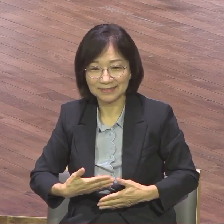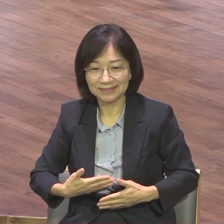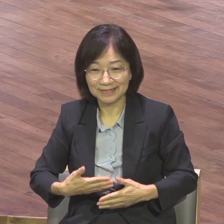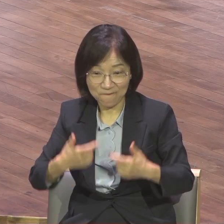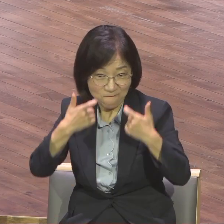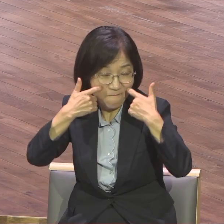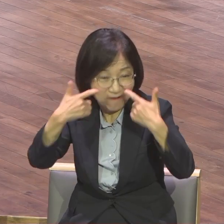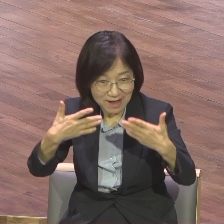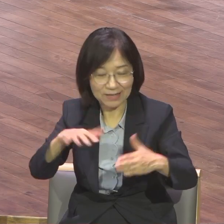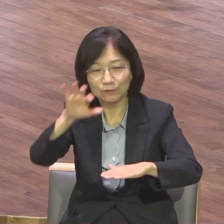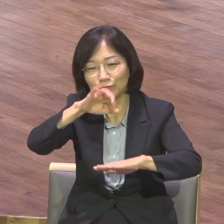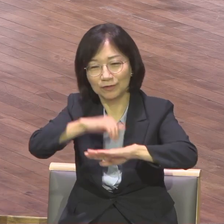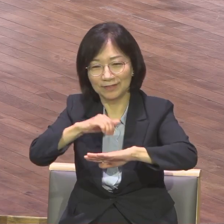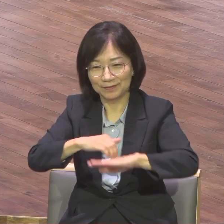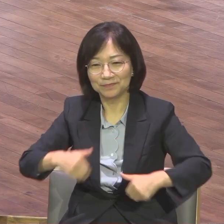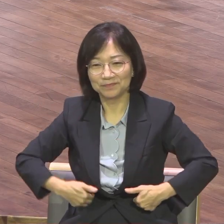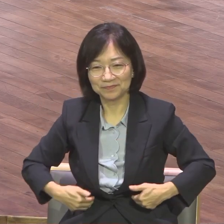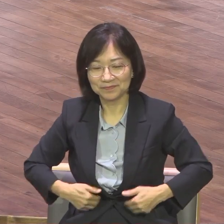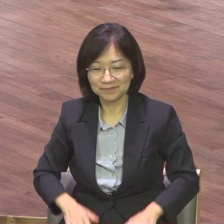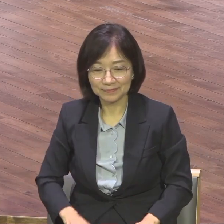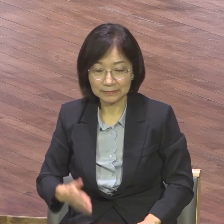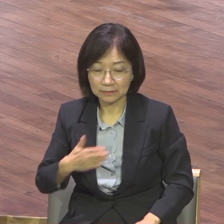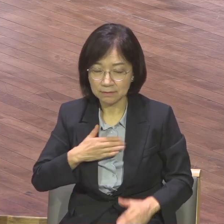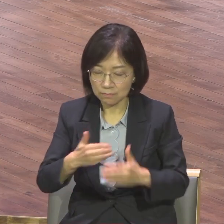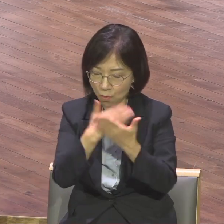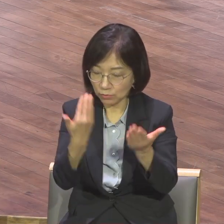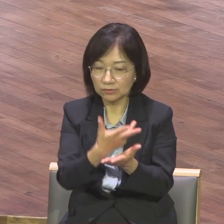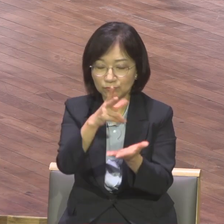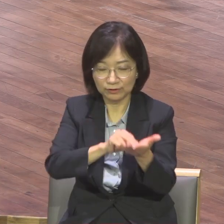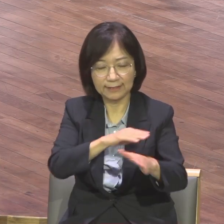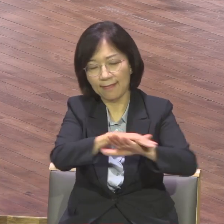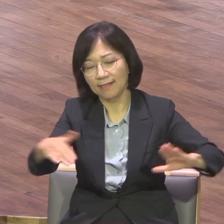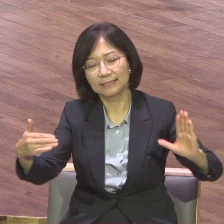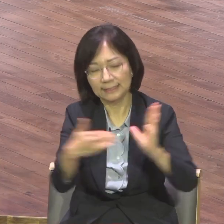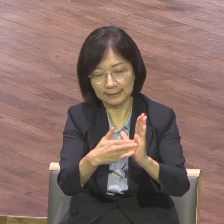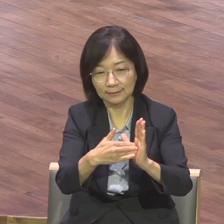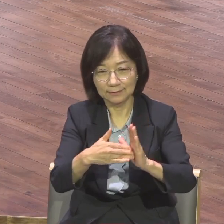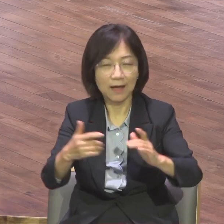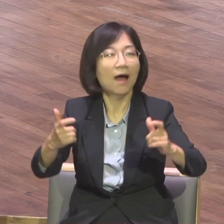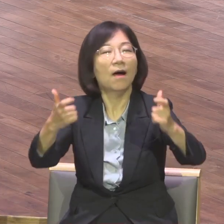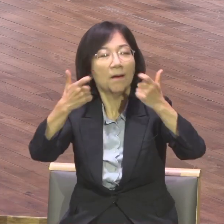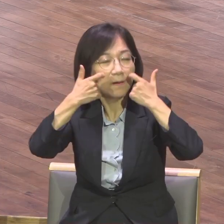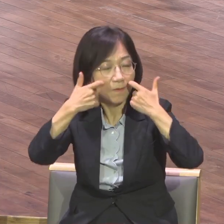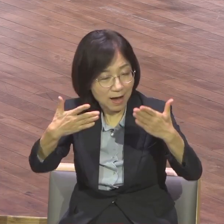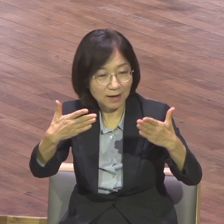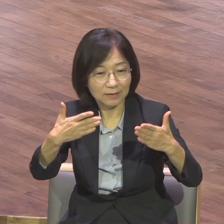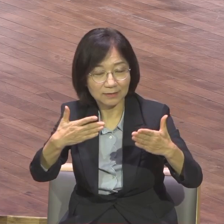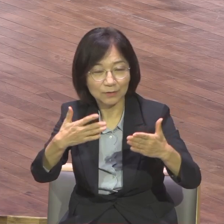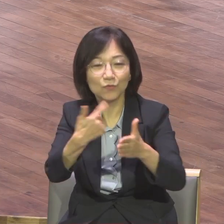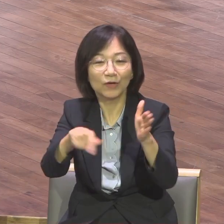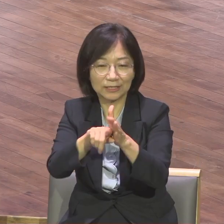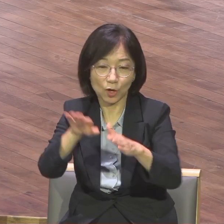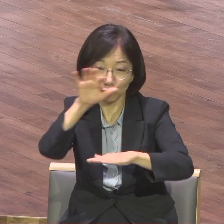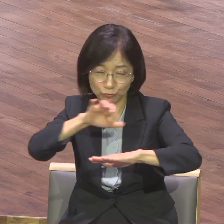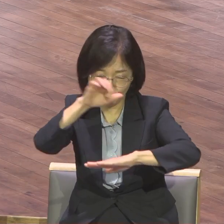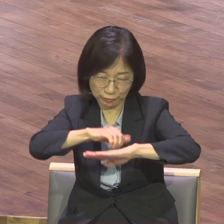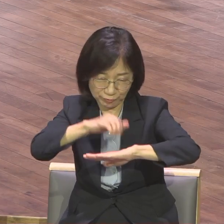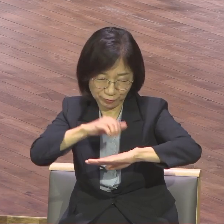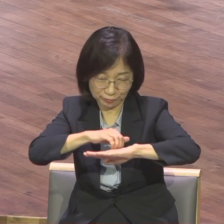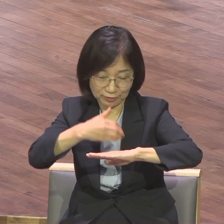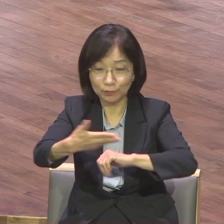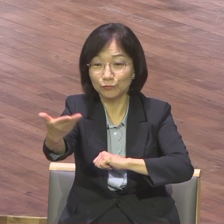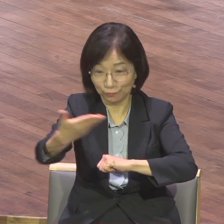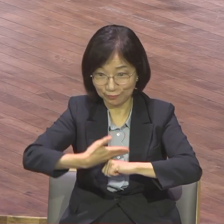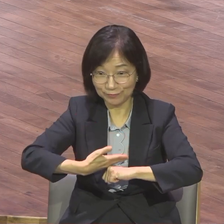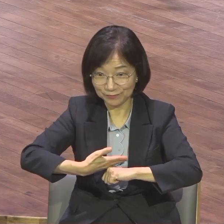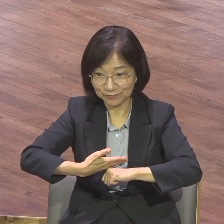예수가 내 인생의 모든 문제 끝냈다. 결론 놔요. 결론. 나도록 훈련시키는 것이고 그 다음에 결론이